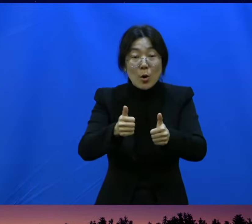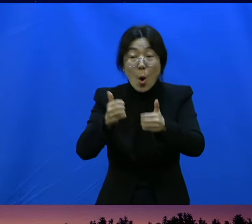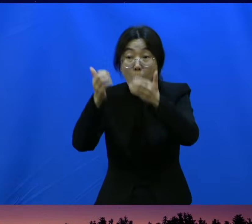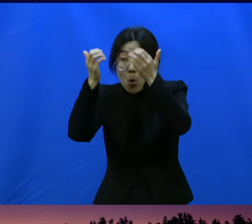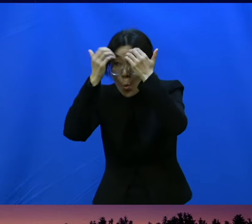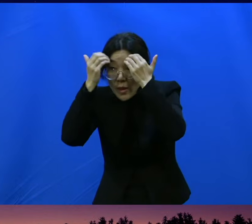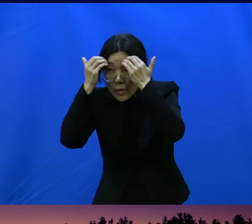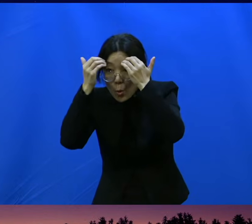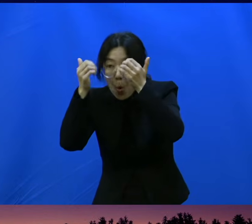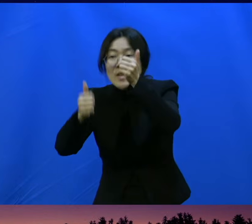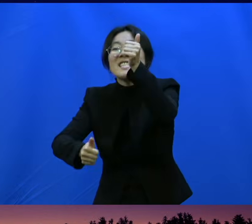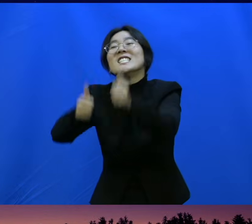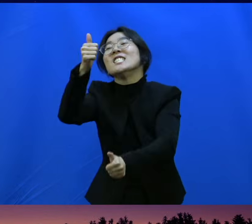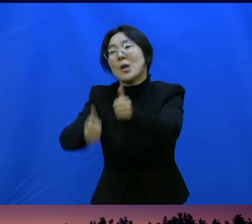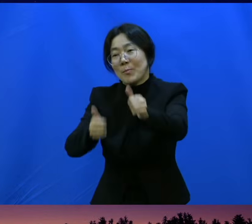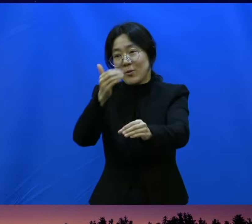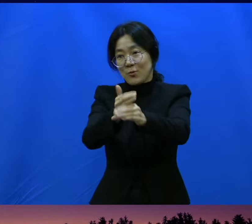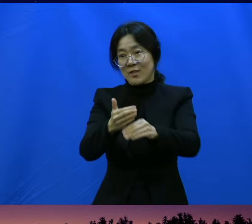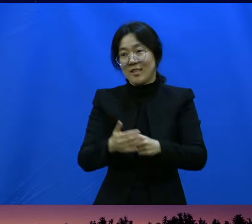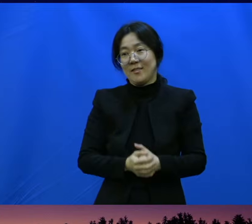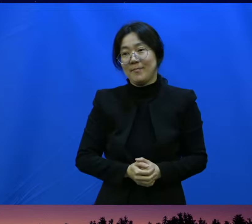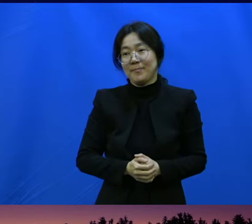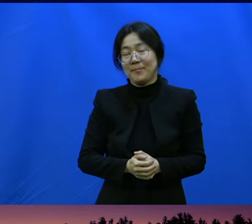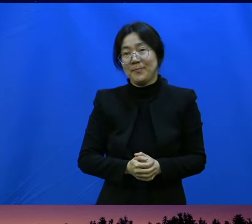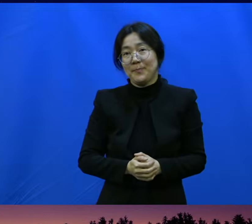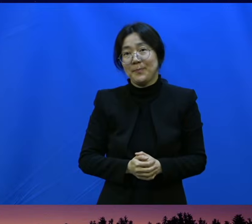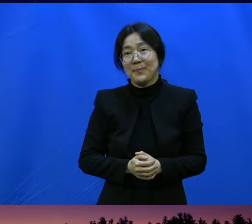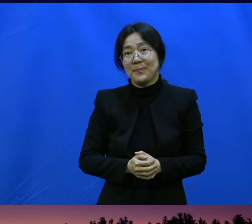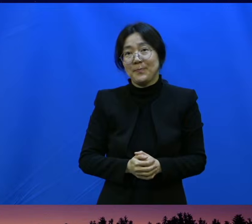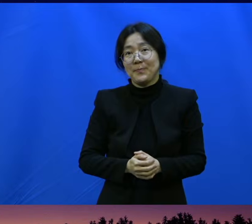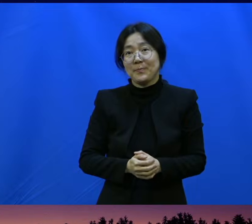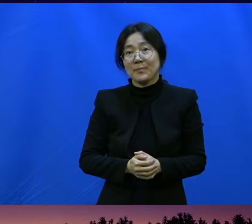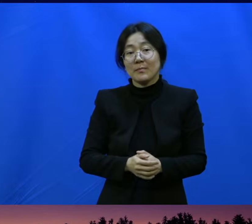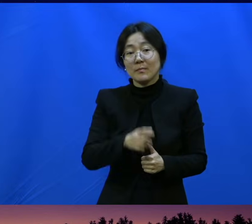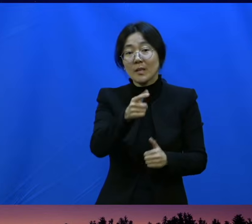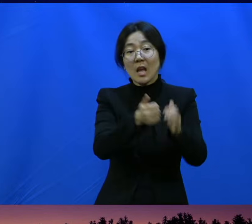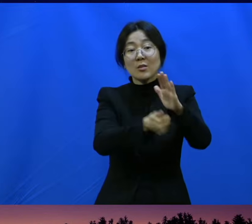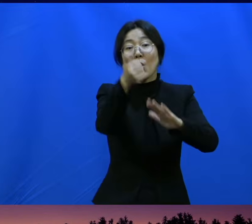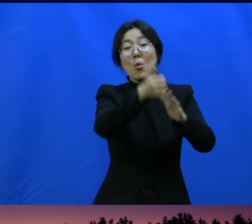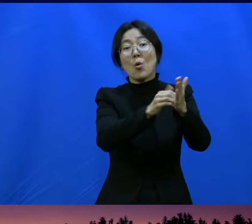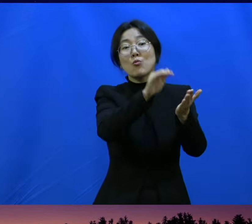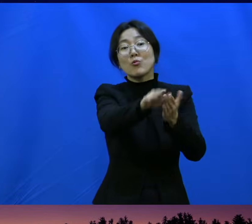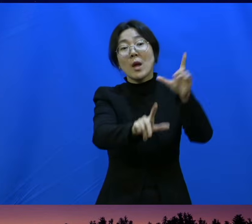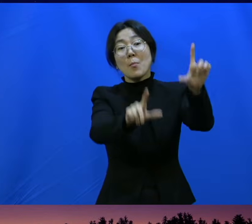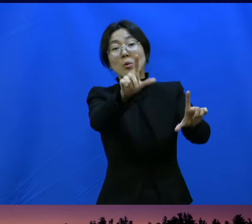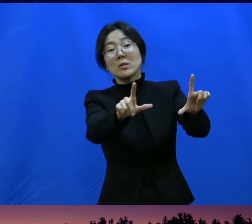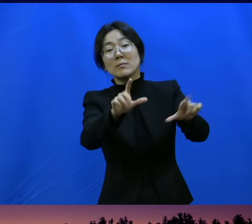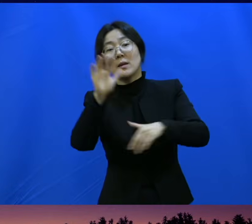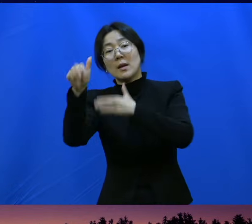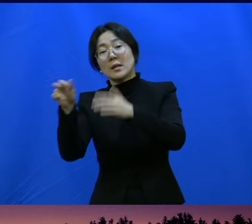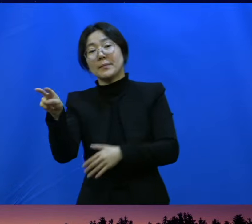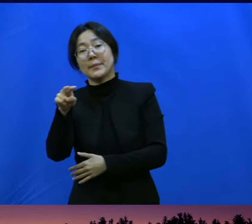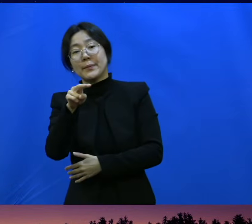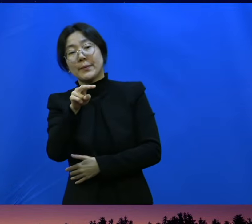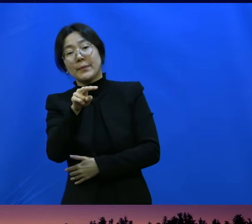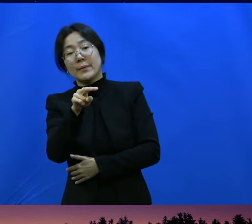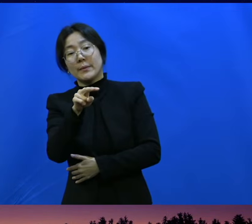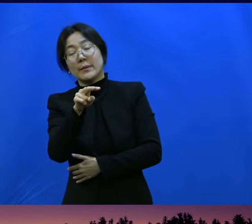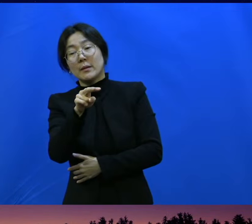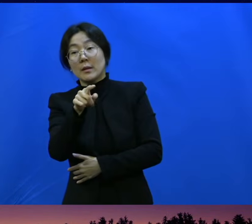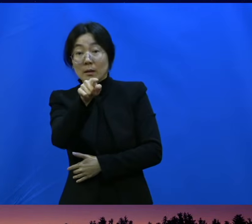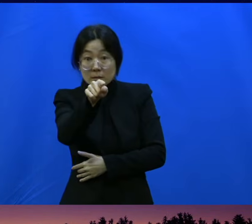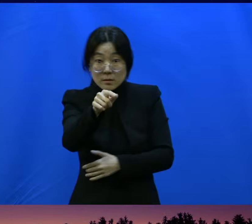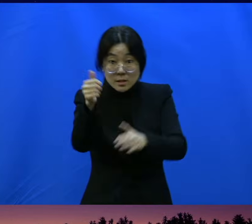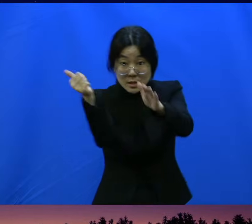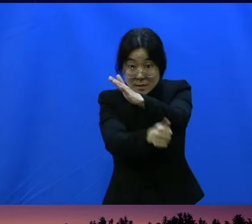성공의 순간도 테스트가 들어간 거예요. 성공에 내가 어떻게 반응하는가, 그 다음에 실패 때도 그